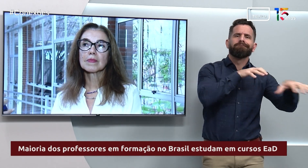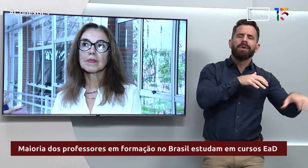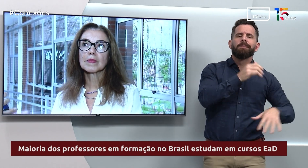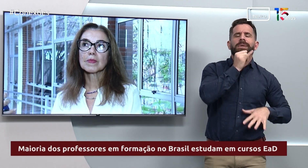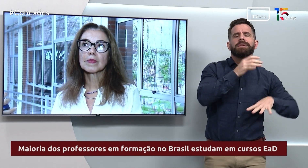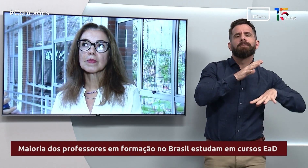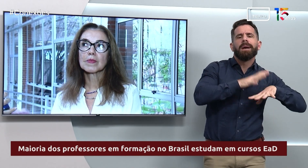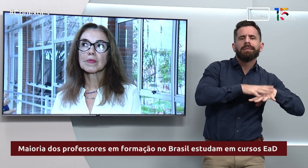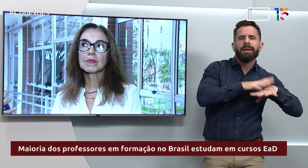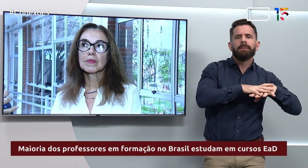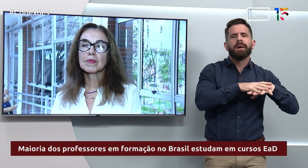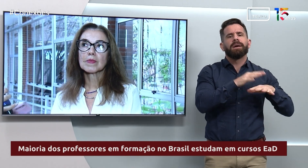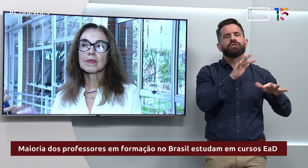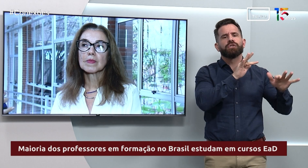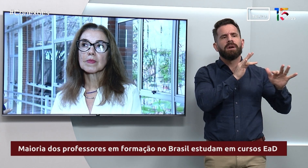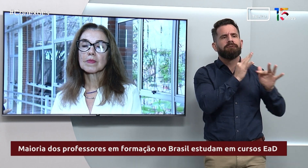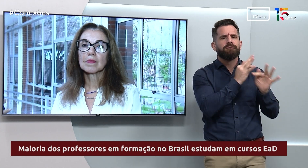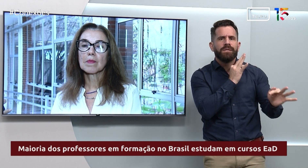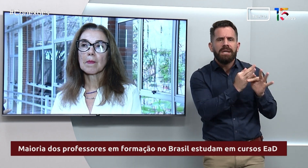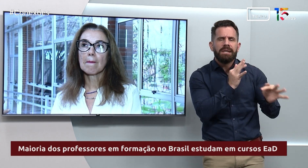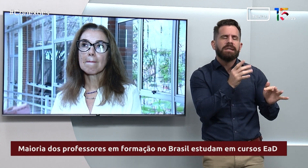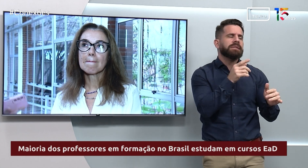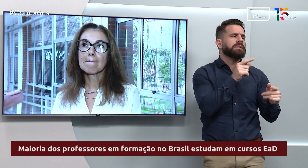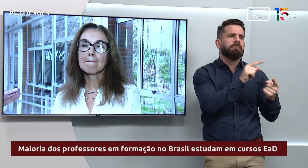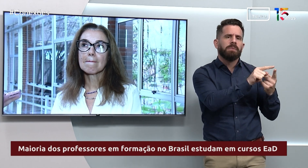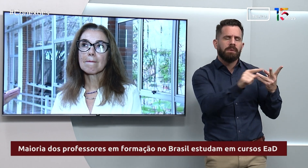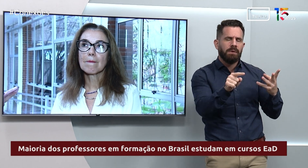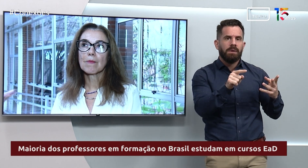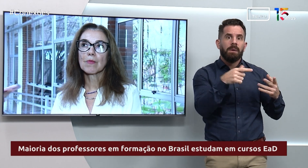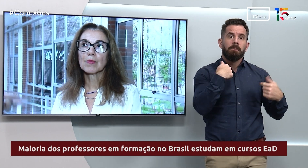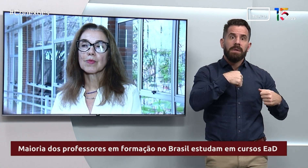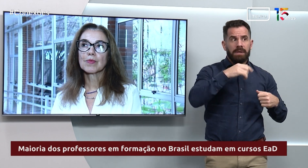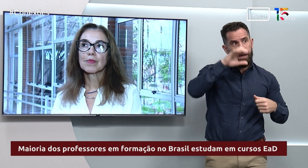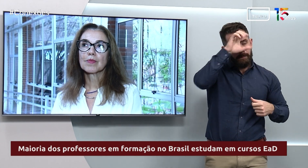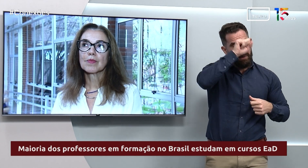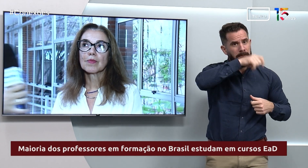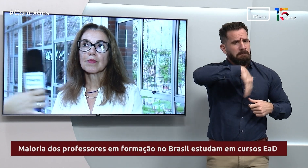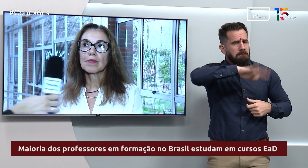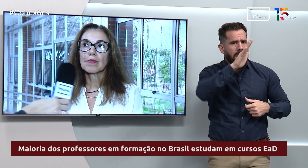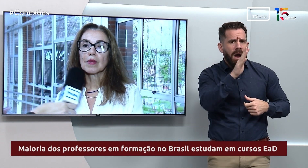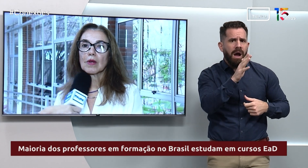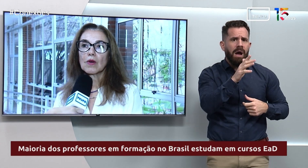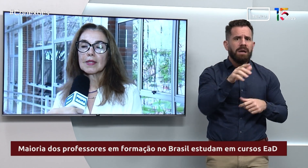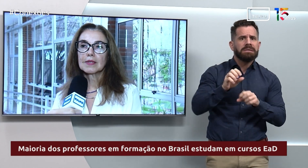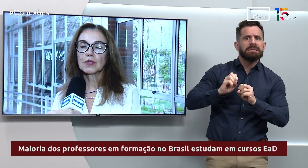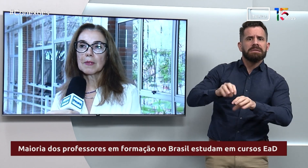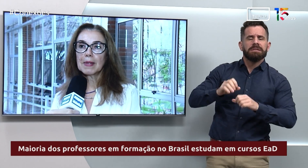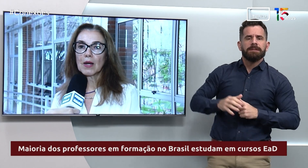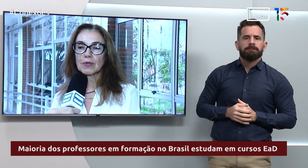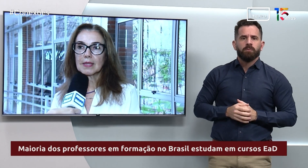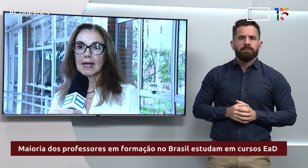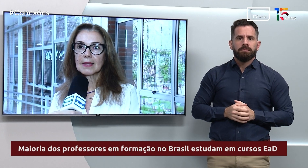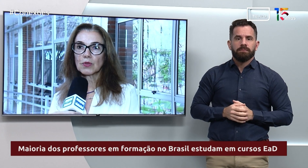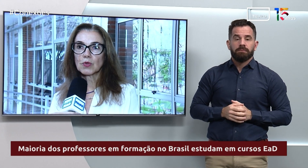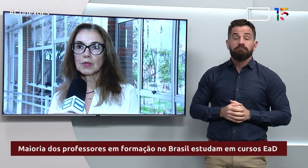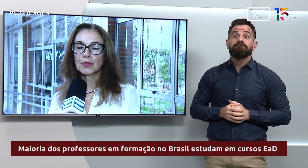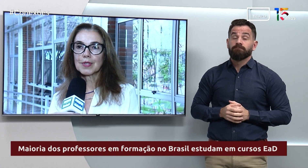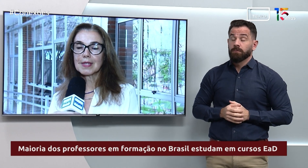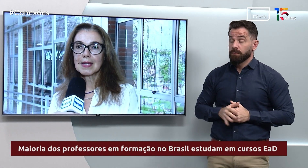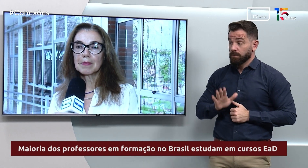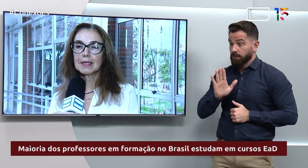como matemática, física, que às vezes precisaria aprender mais para ensinar? Olha, se você pegar os